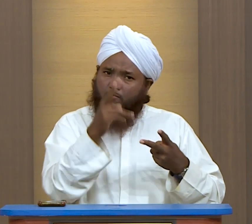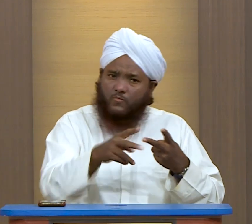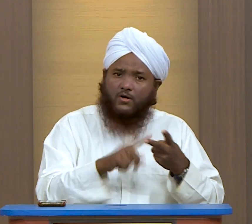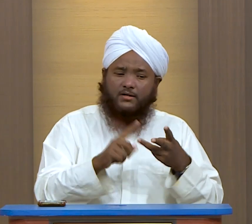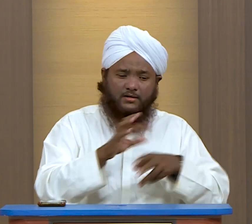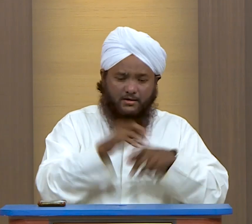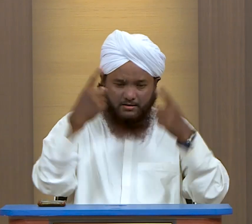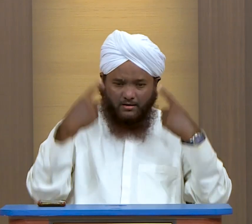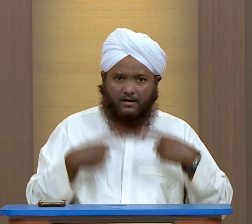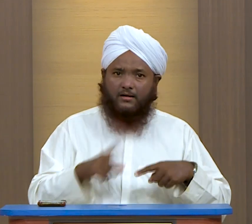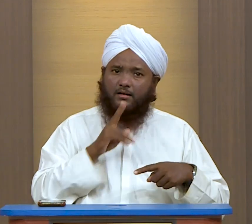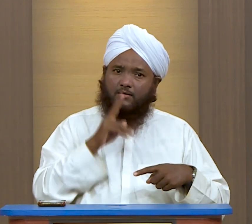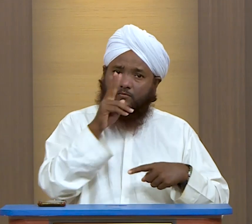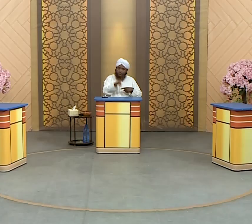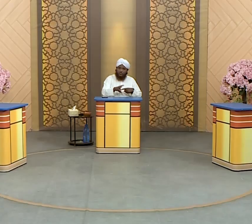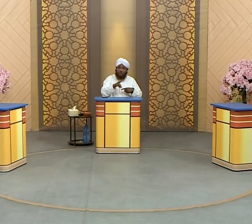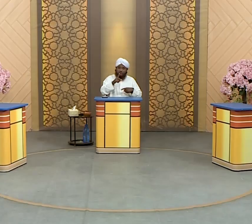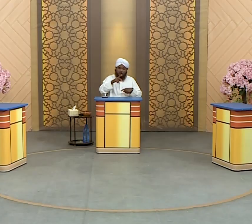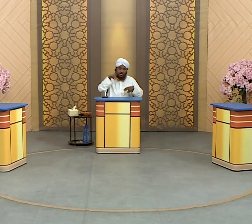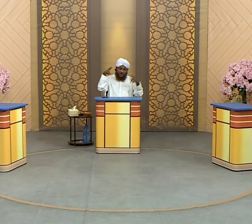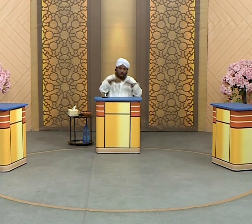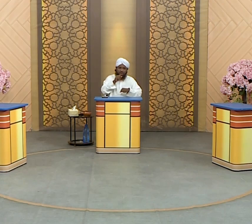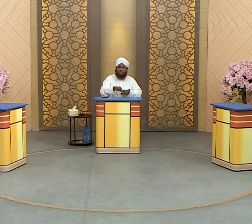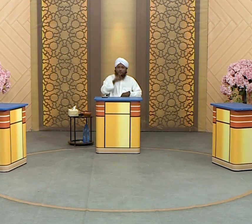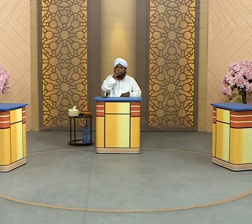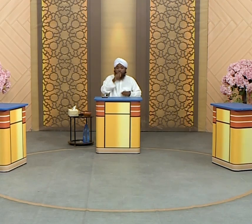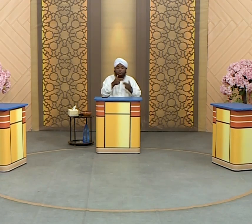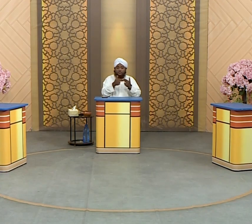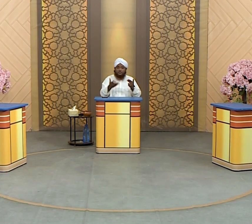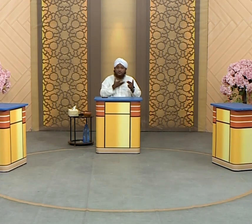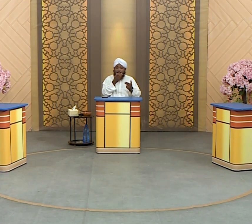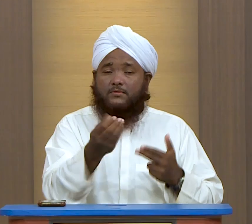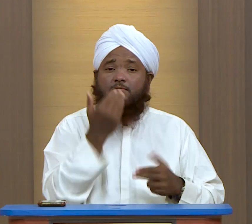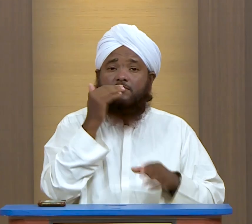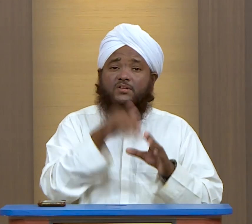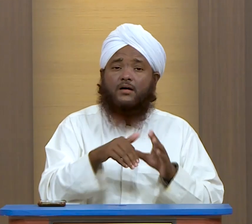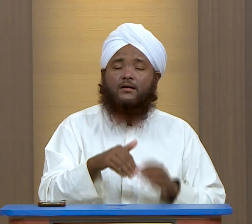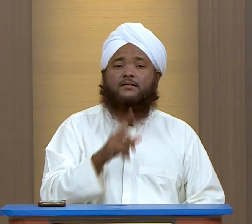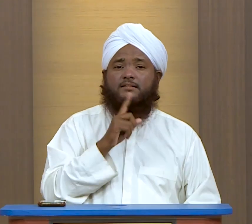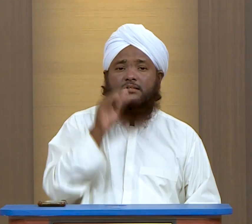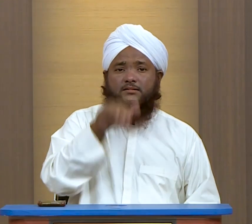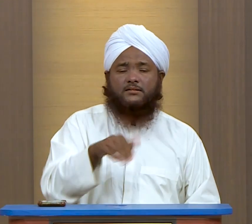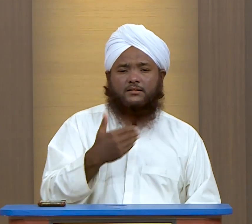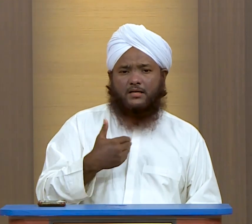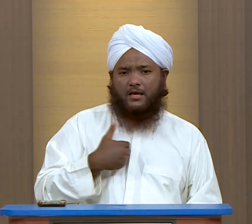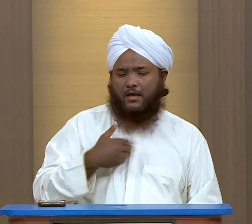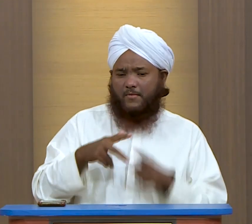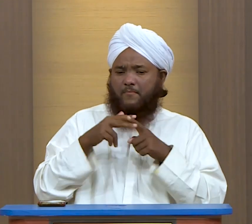بہر صورت قابل مذمت ہے۔ جھوٹ کسے کہتے ہیں؟ جھوٹ کا مطلب یہ ہے کہ حقیقت کے برعکس کوئی بات کی جائے،